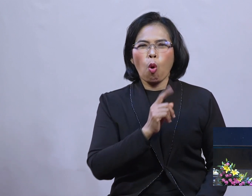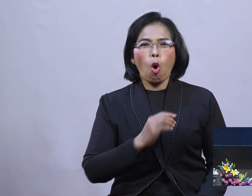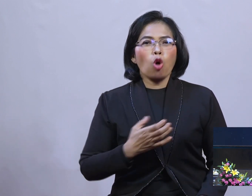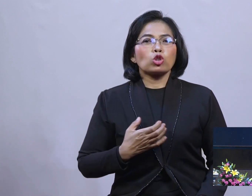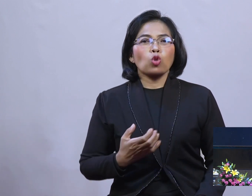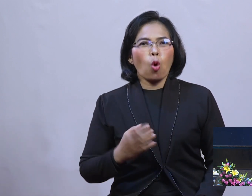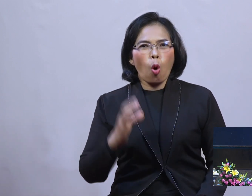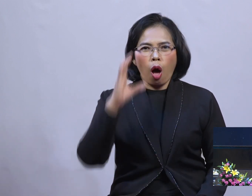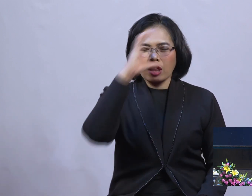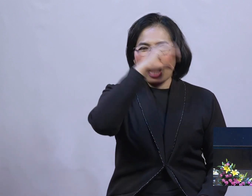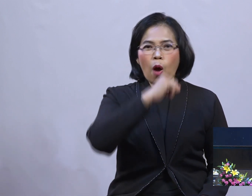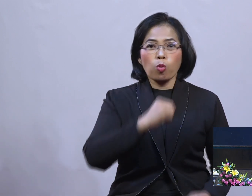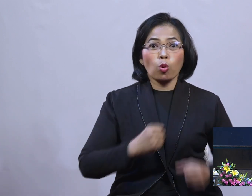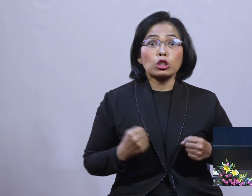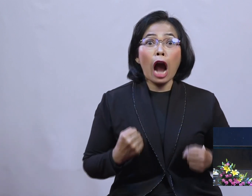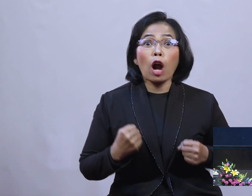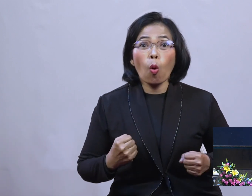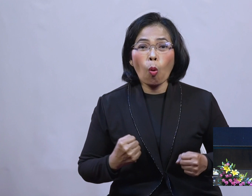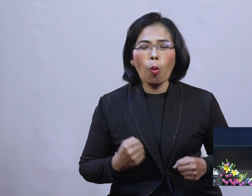jago